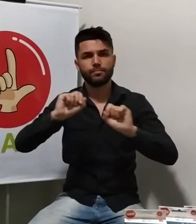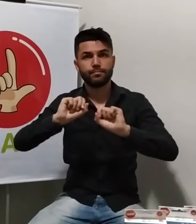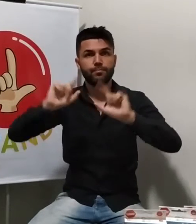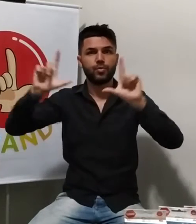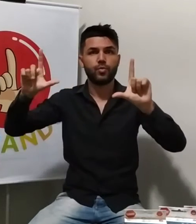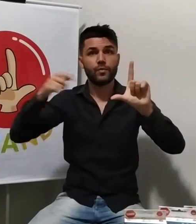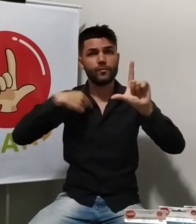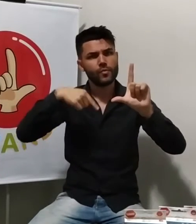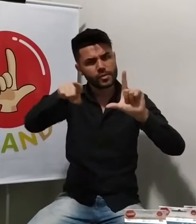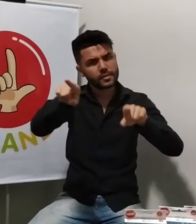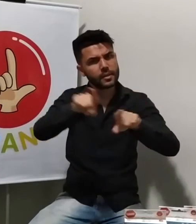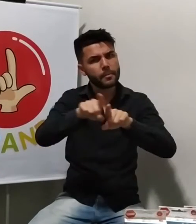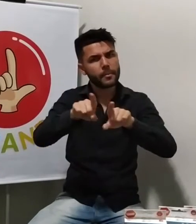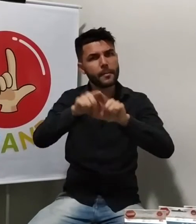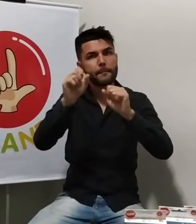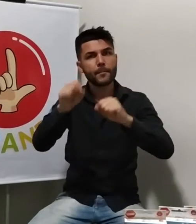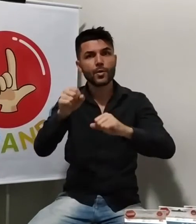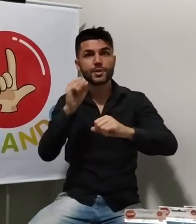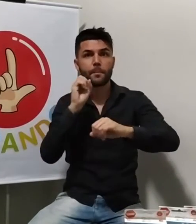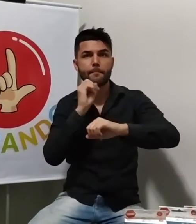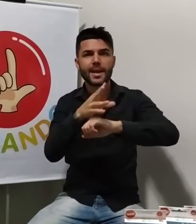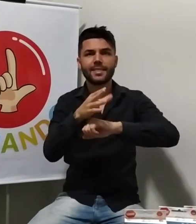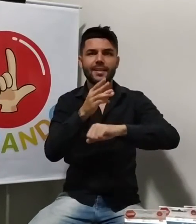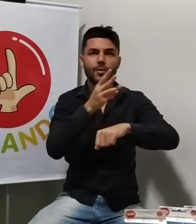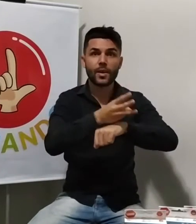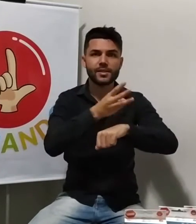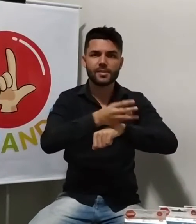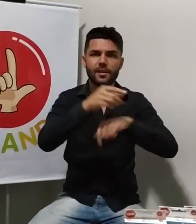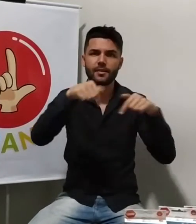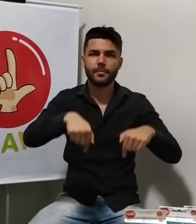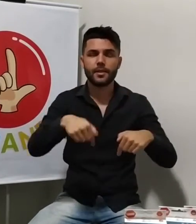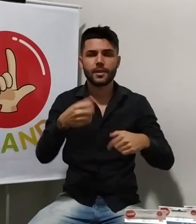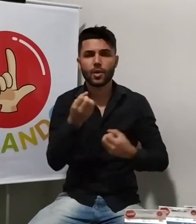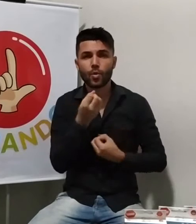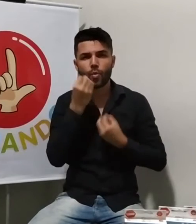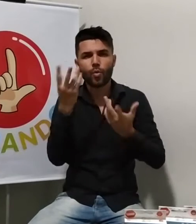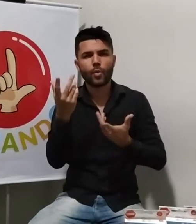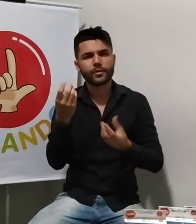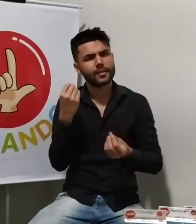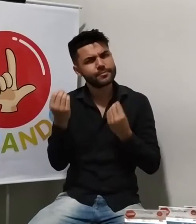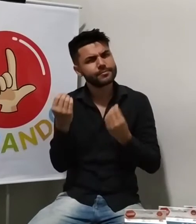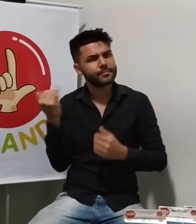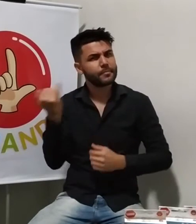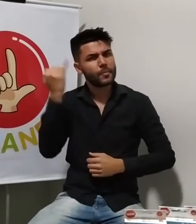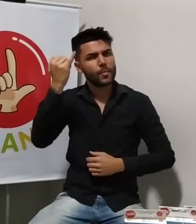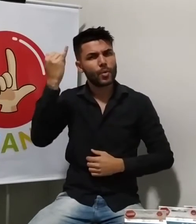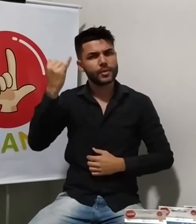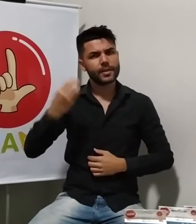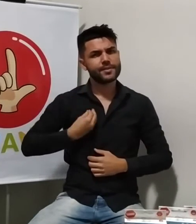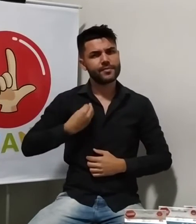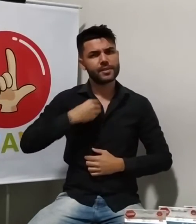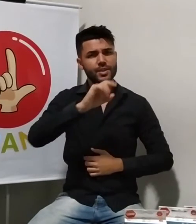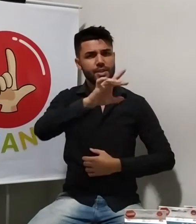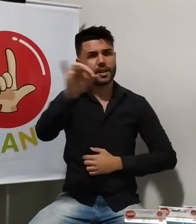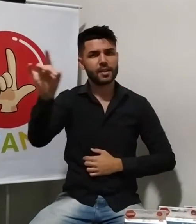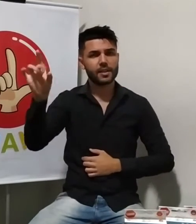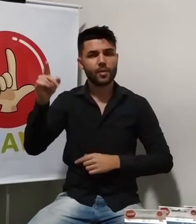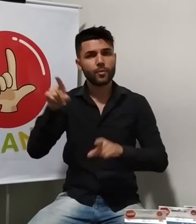conteúdo de Geração de Valor, seja aqui no GVCast ou em todas as redes sociais que estamos presentes. Além de eu estar pessoalmente muito interessado na sua história,